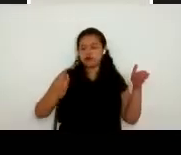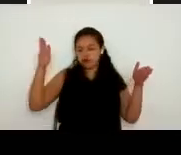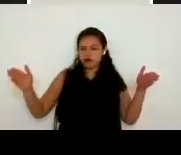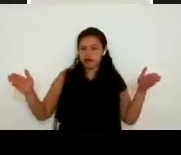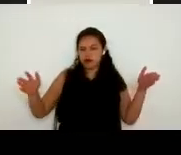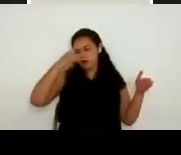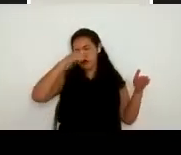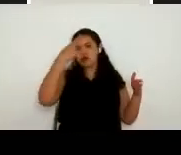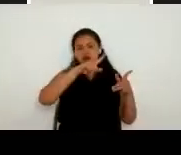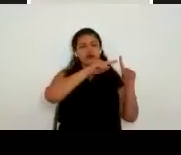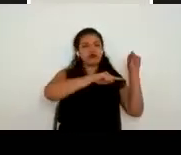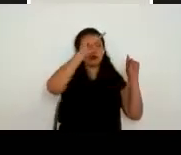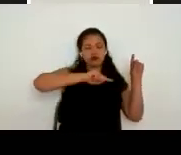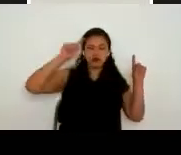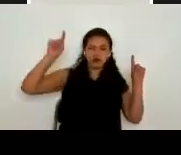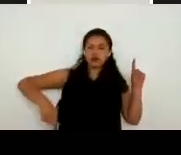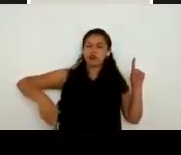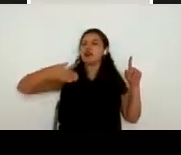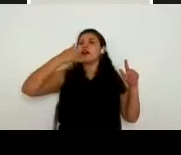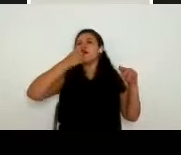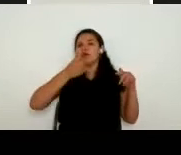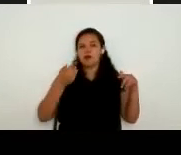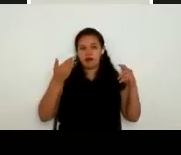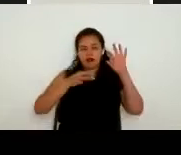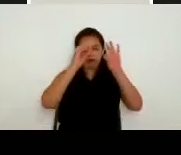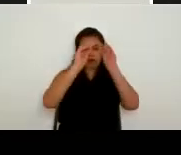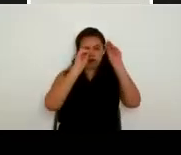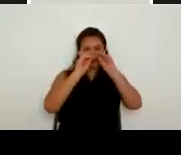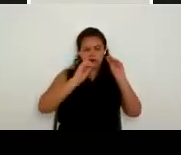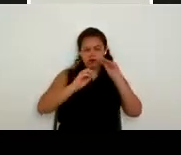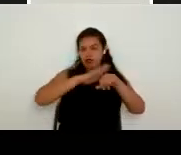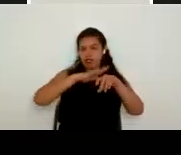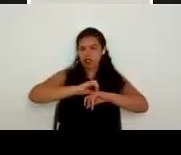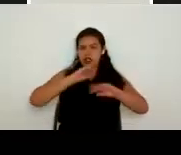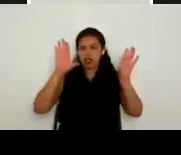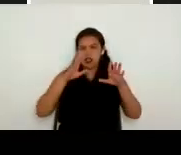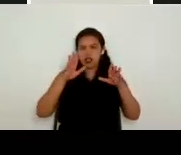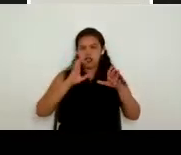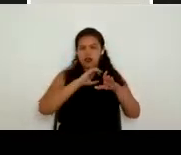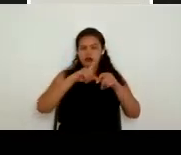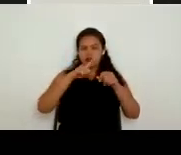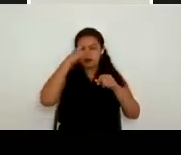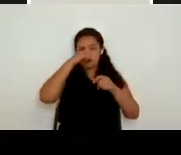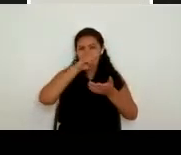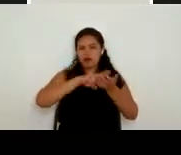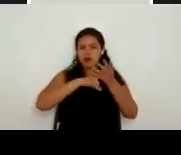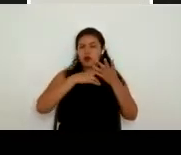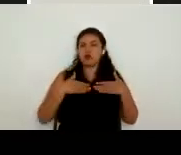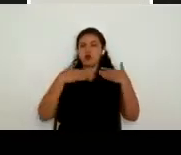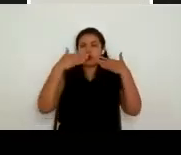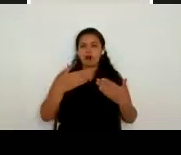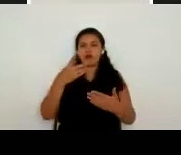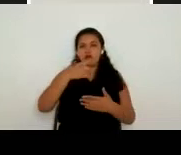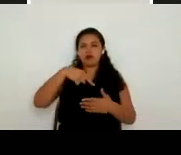estadísticas de respuesta les resulten claras y precisas y tenga validez y confiabilidad lo que están